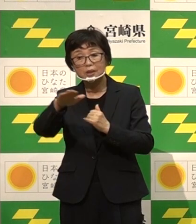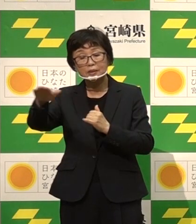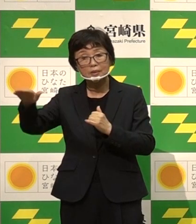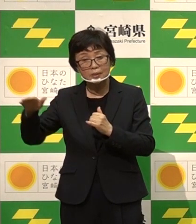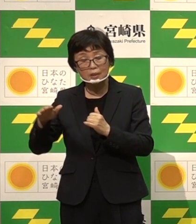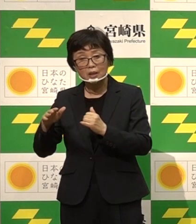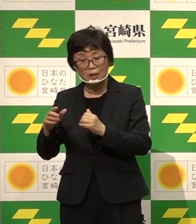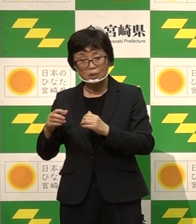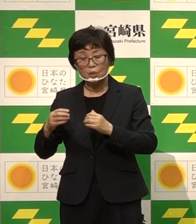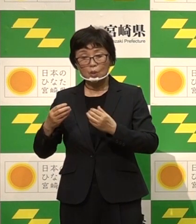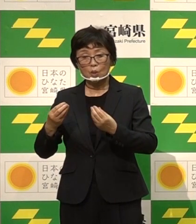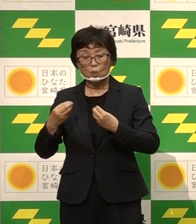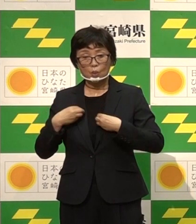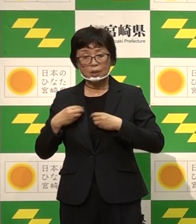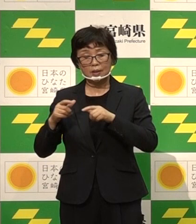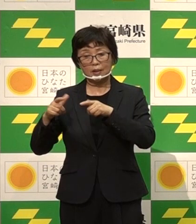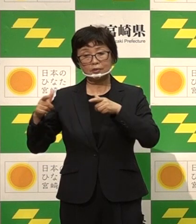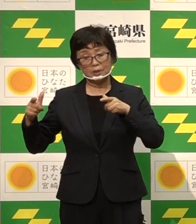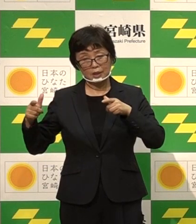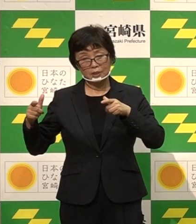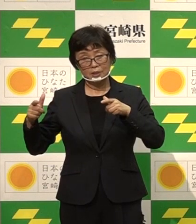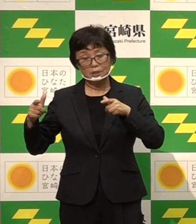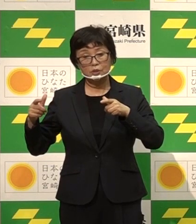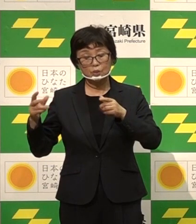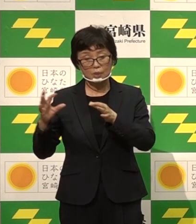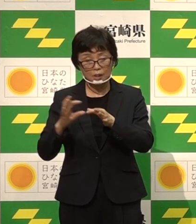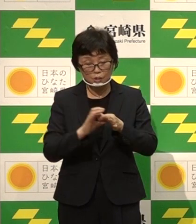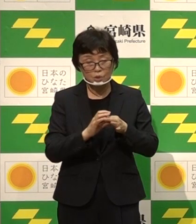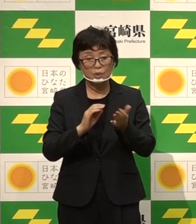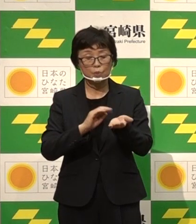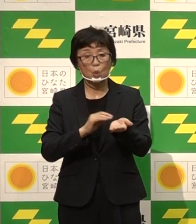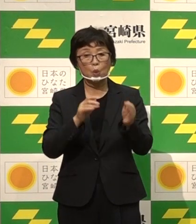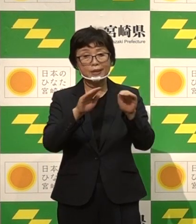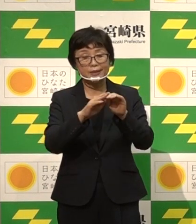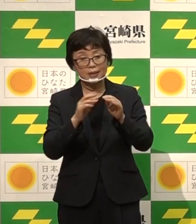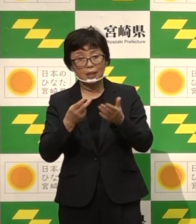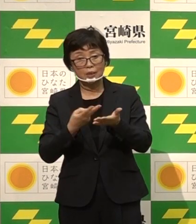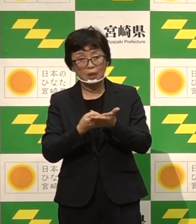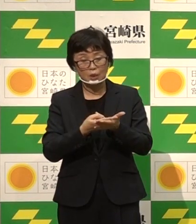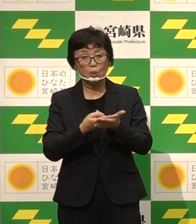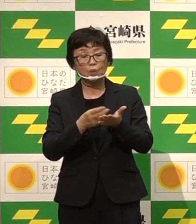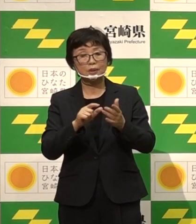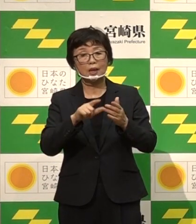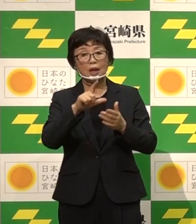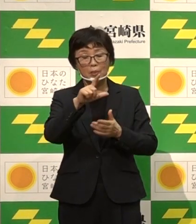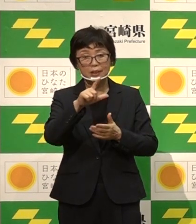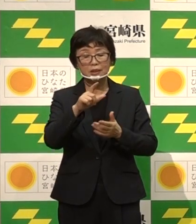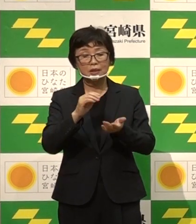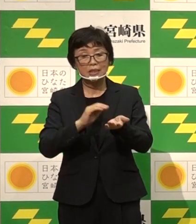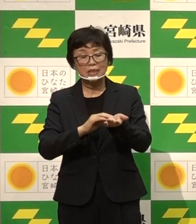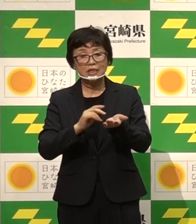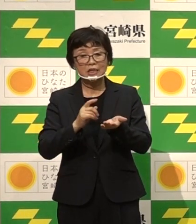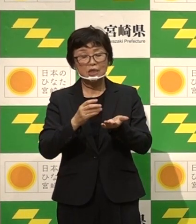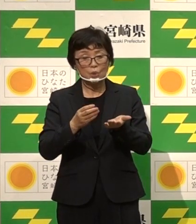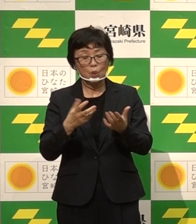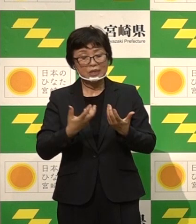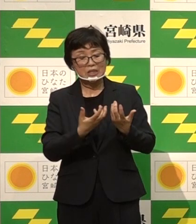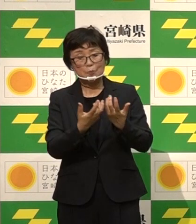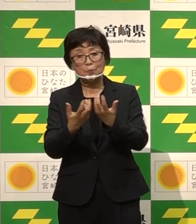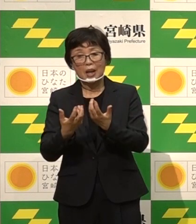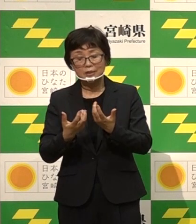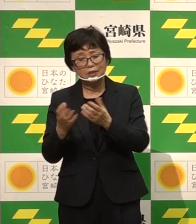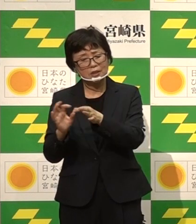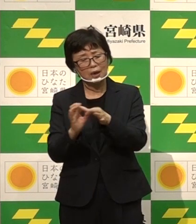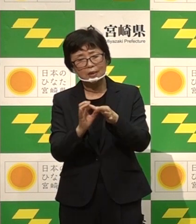染の拡大、そのことによる病床使用率の高まり、そしてそのことが医療逼迫につながりかねない